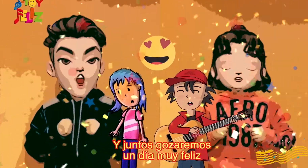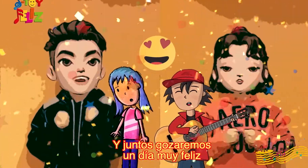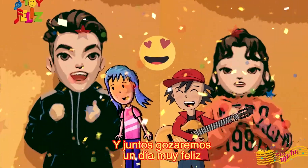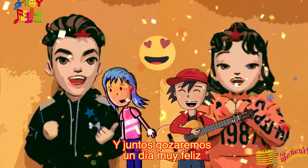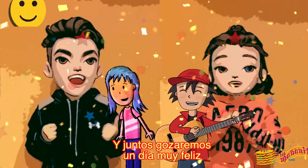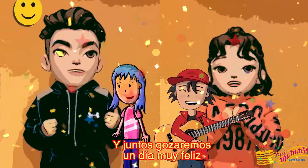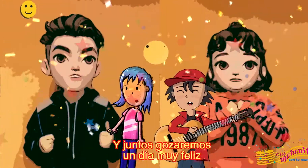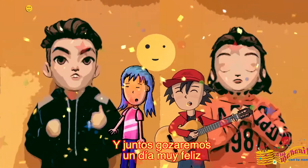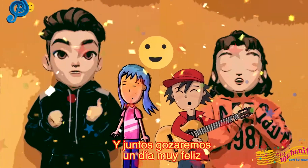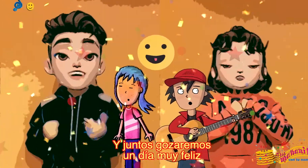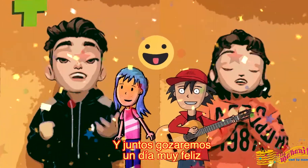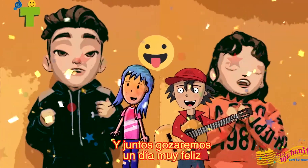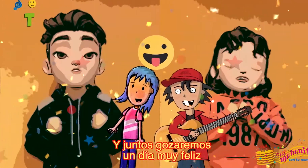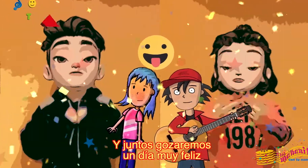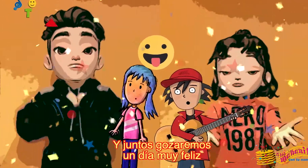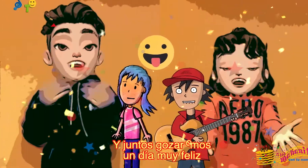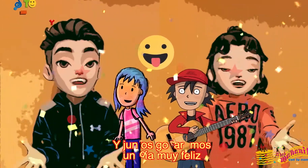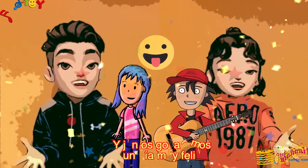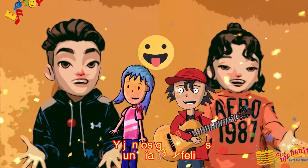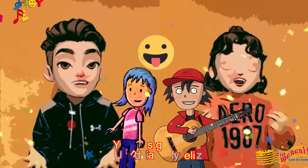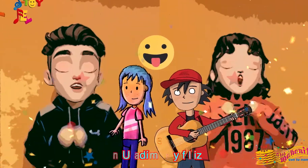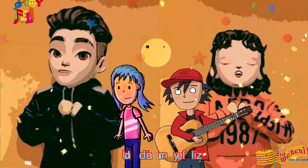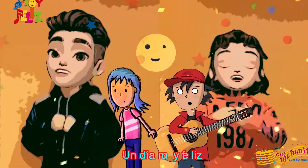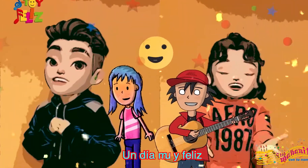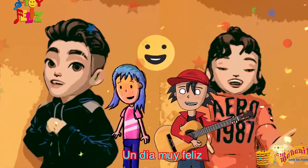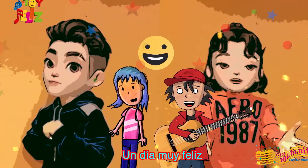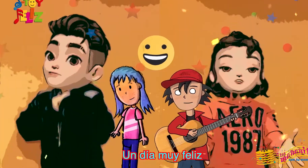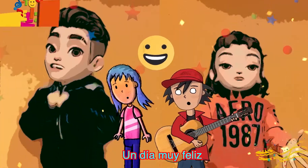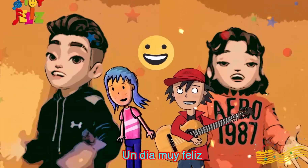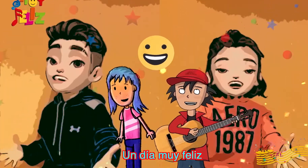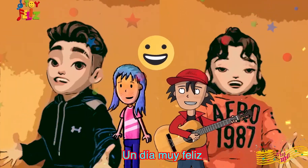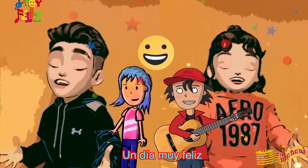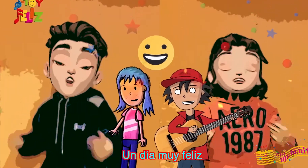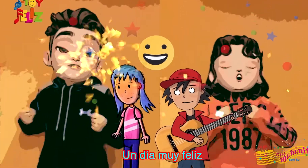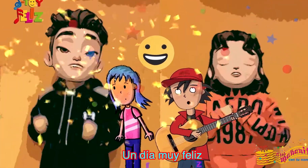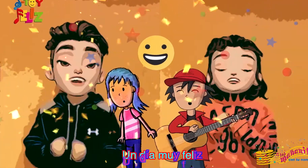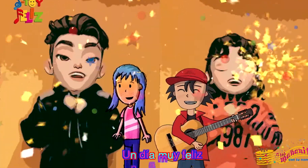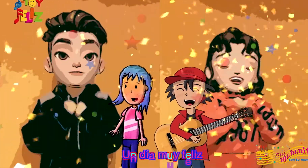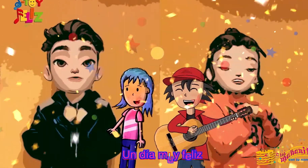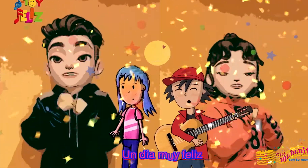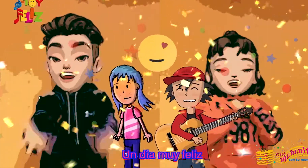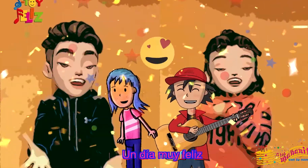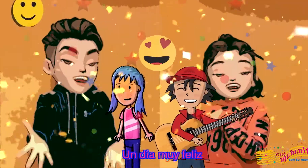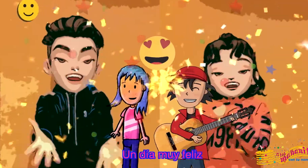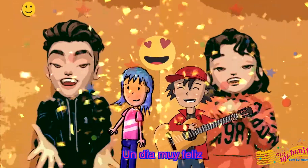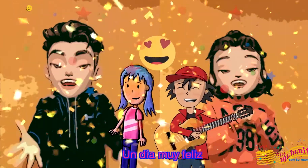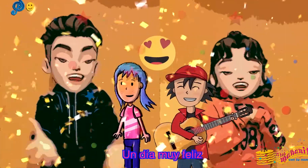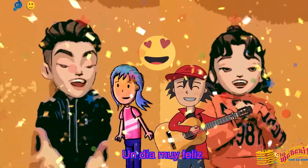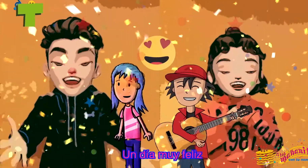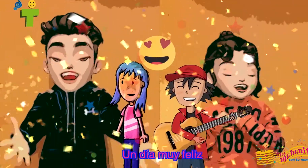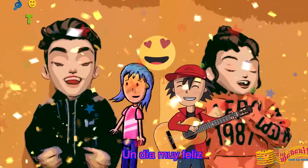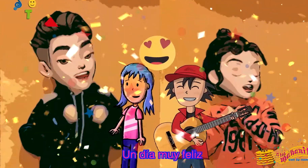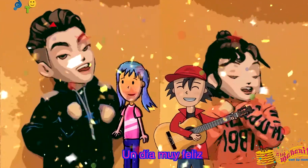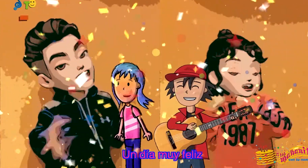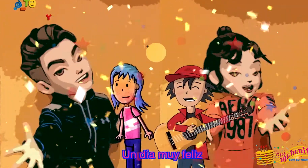y juntos haremos un día muy feliz un día muy feliz de volver